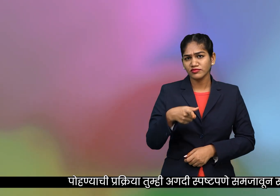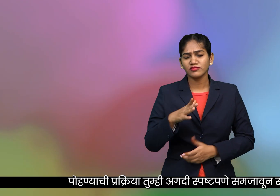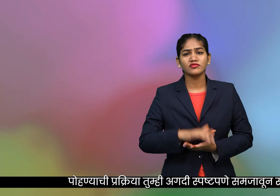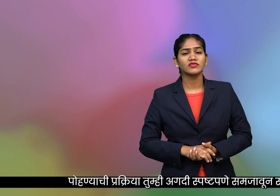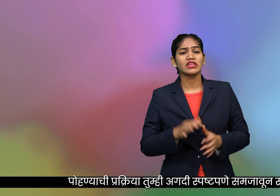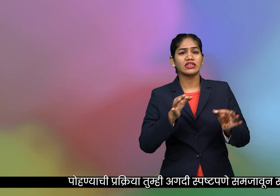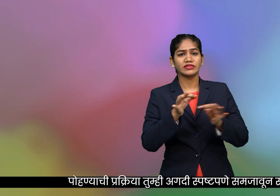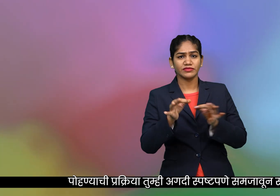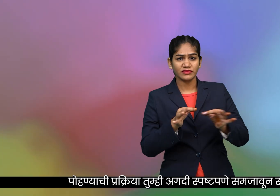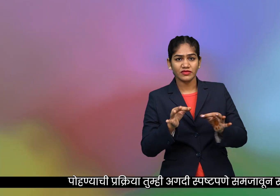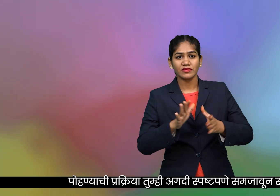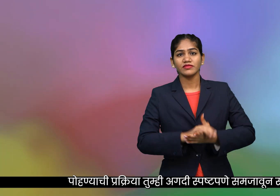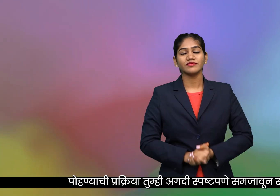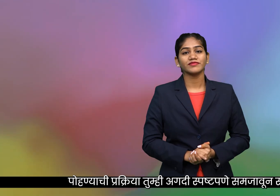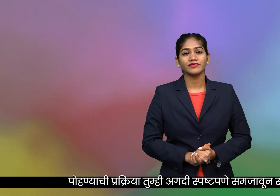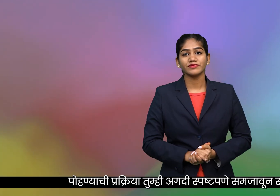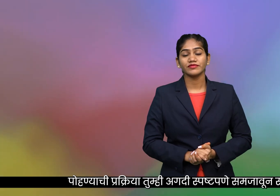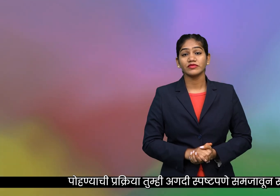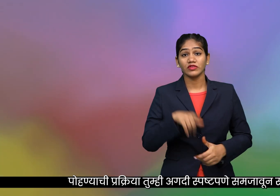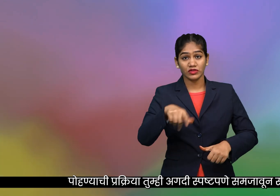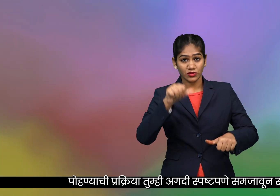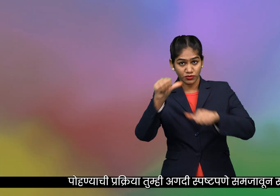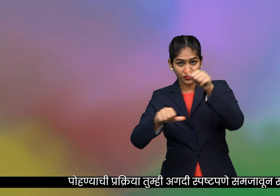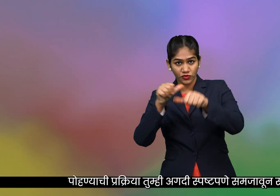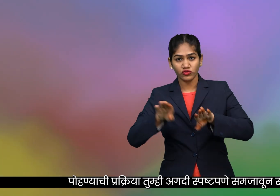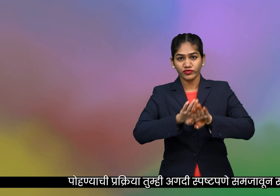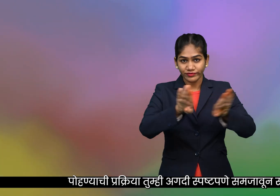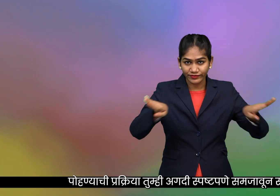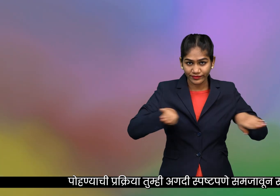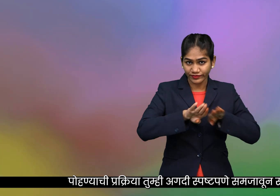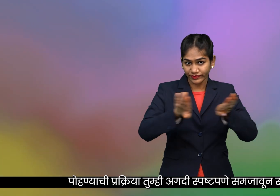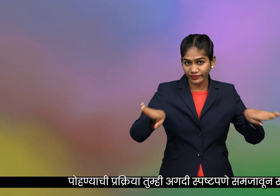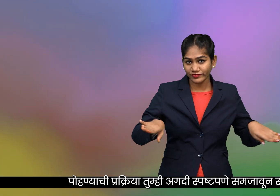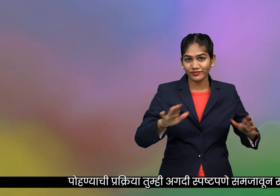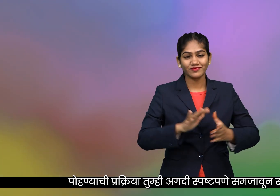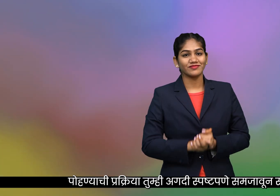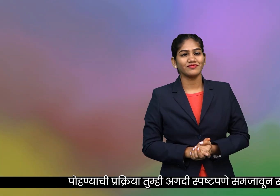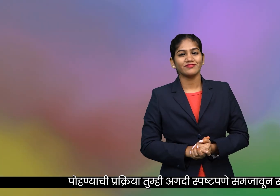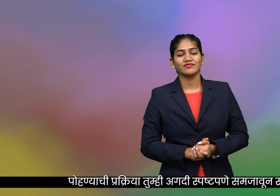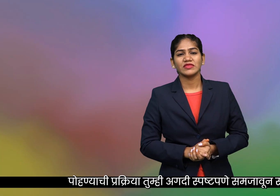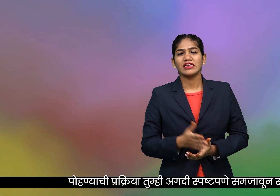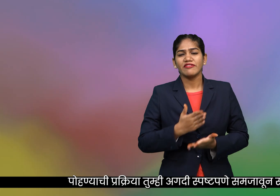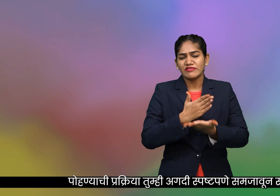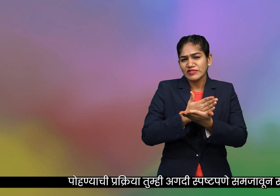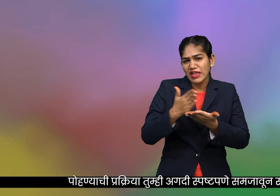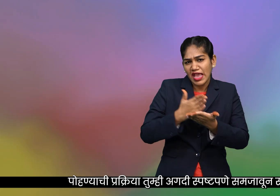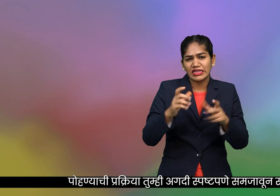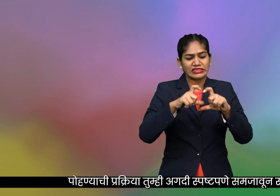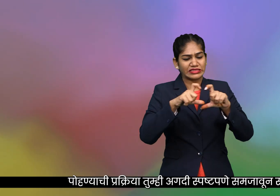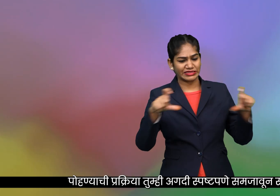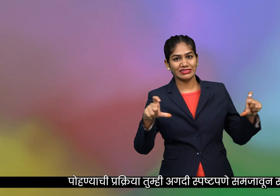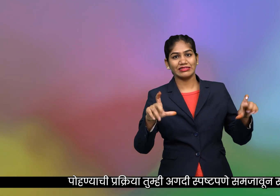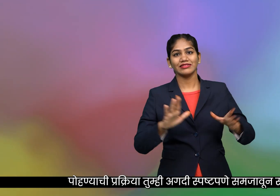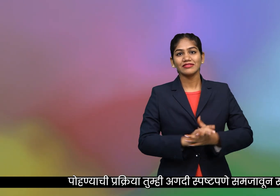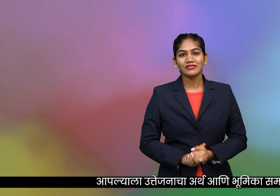पोहण्याची प्रक्रिया तुम्ही अगदी स्पष्टपणे समजावून सांगू शकाल.